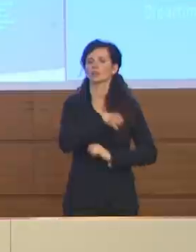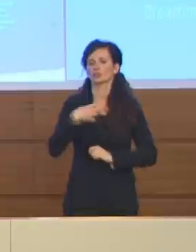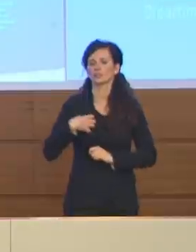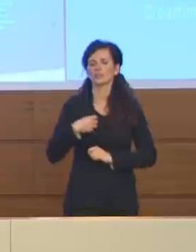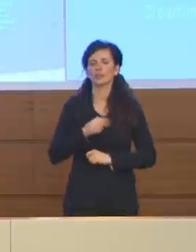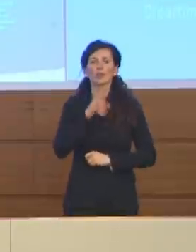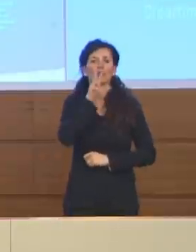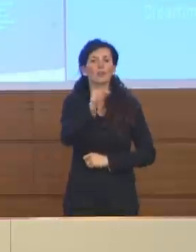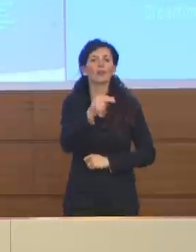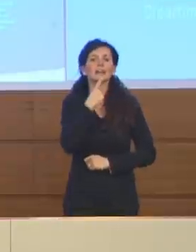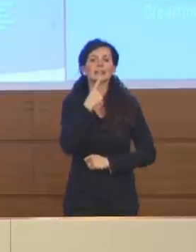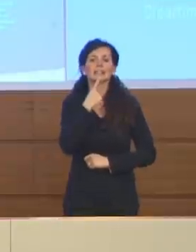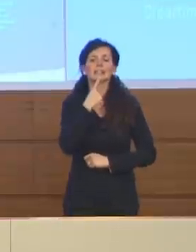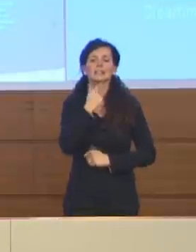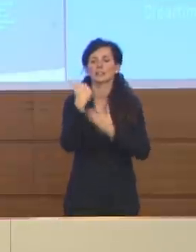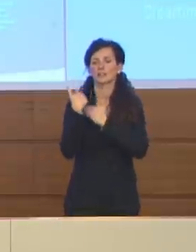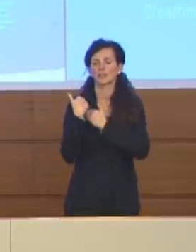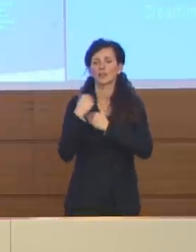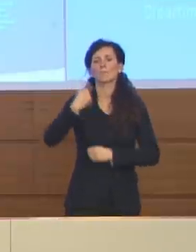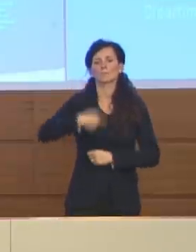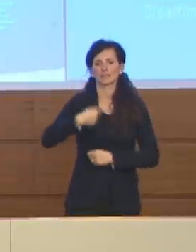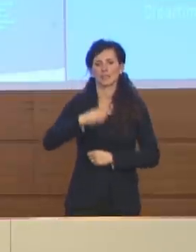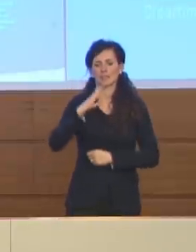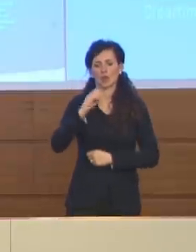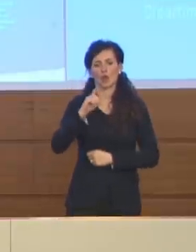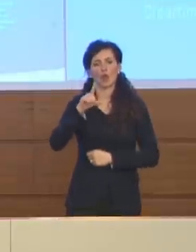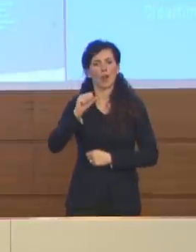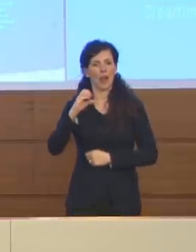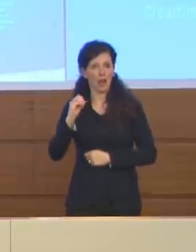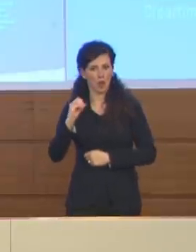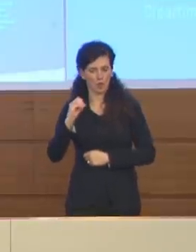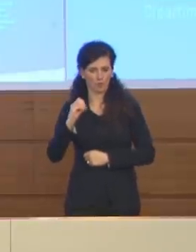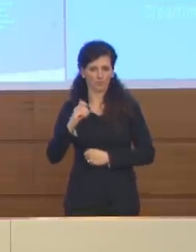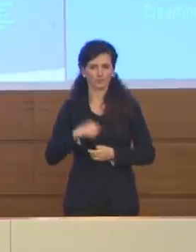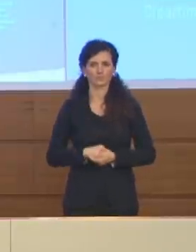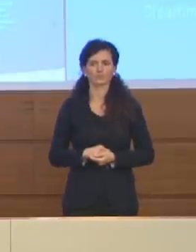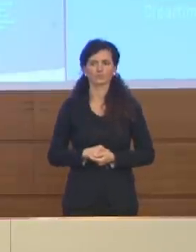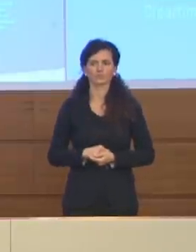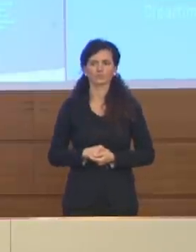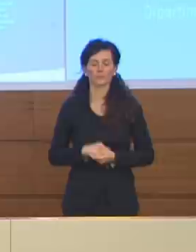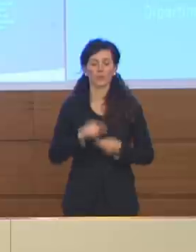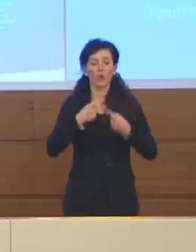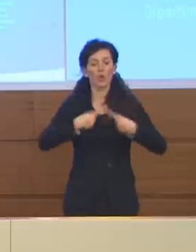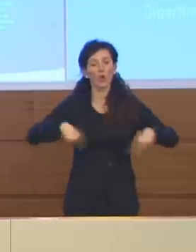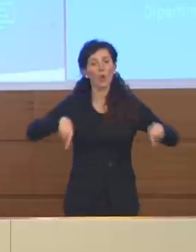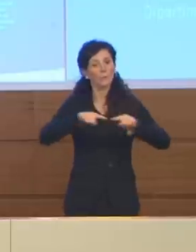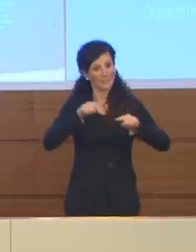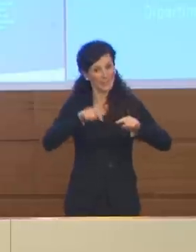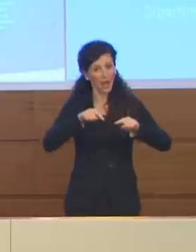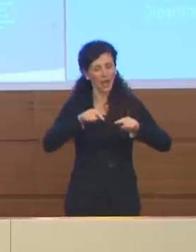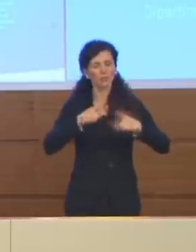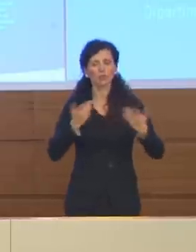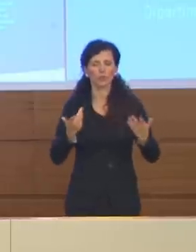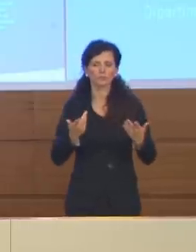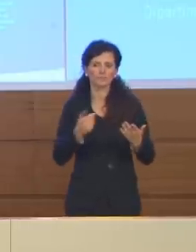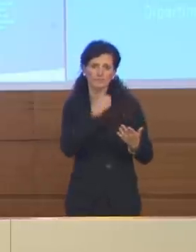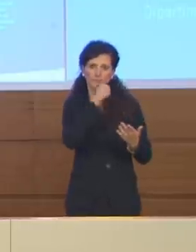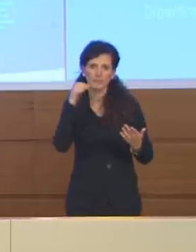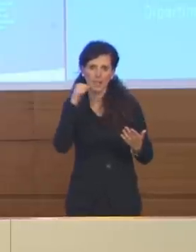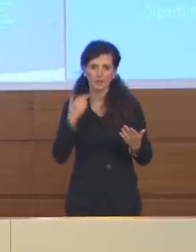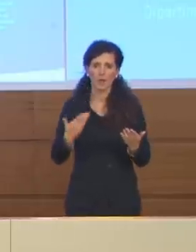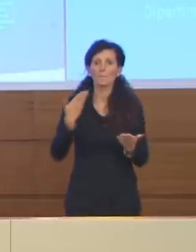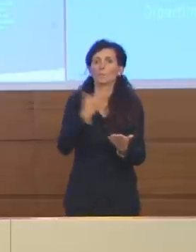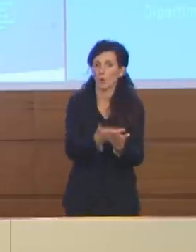colap ma il comitato deve dare delle proposte deve fare delle analisi per il